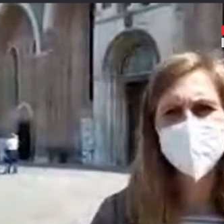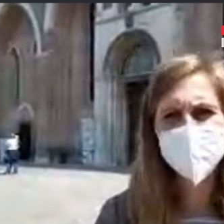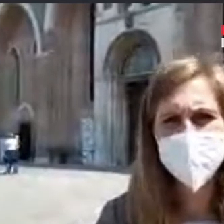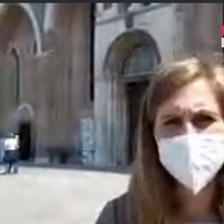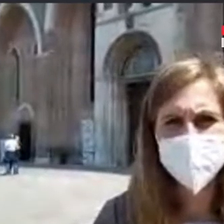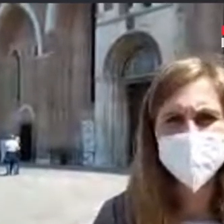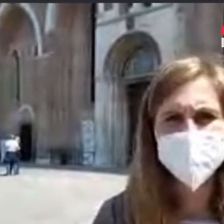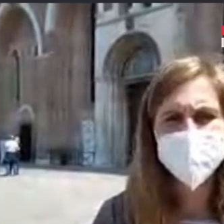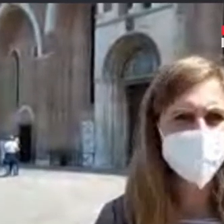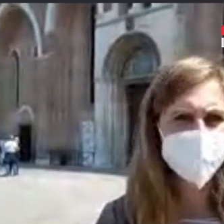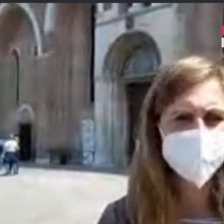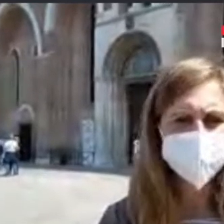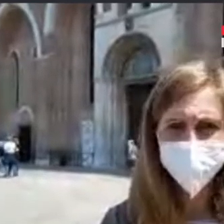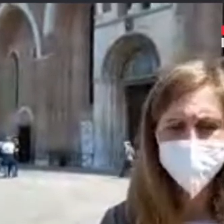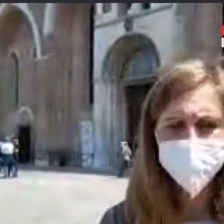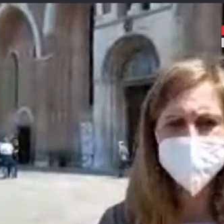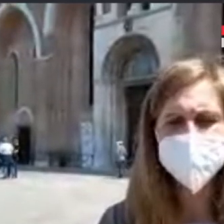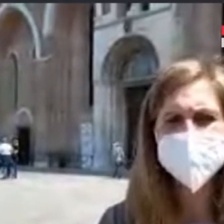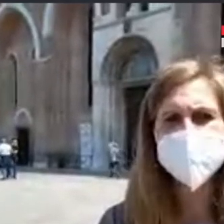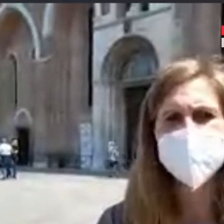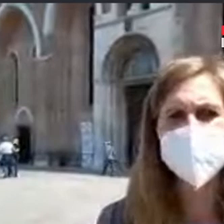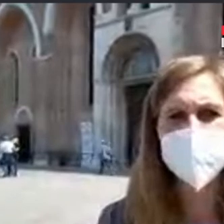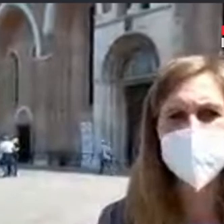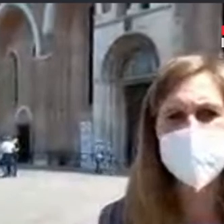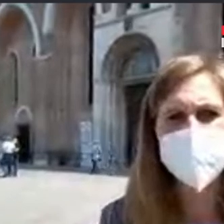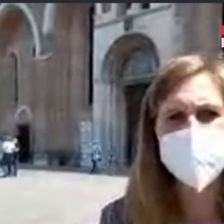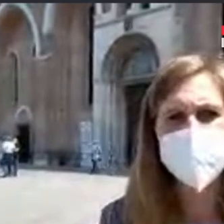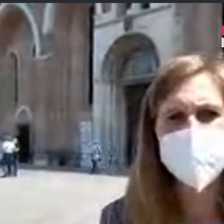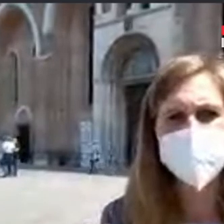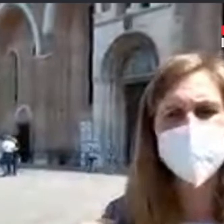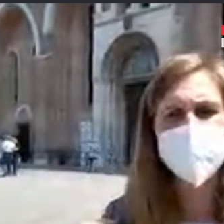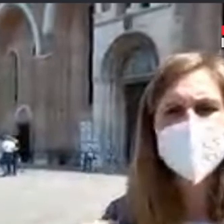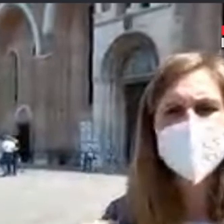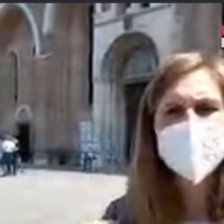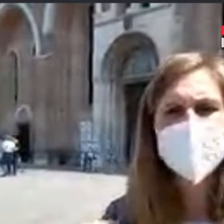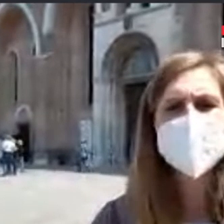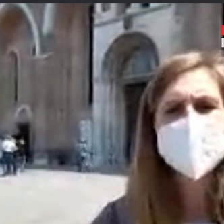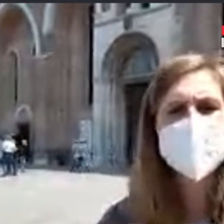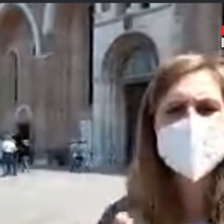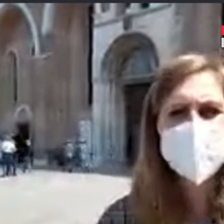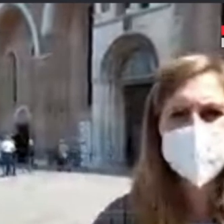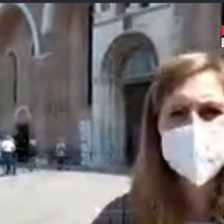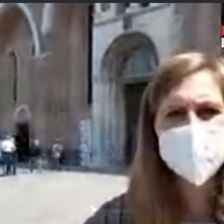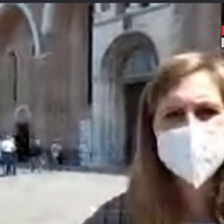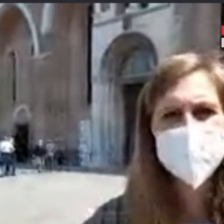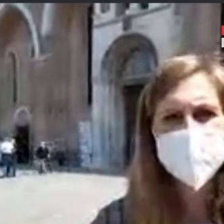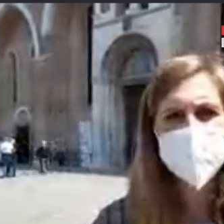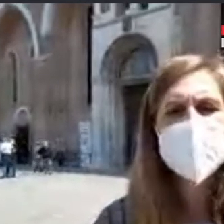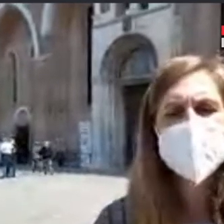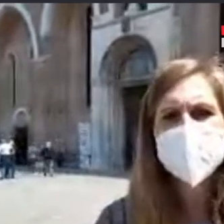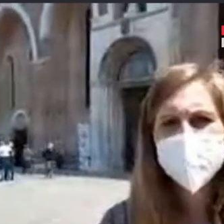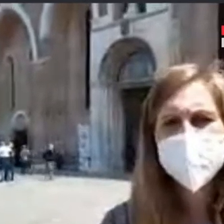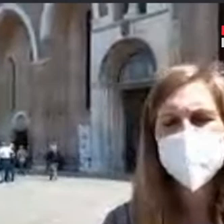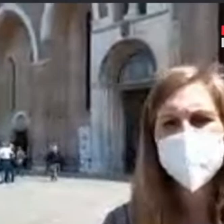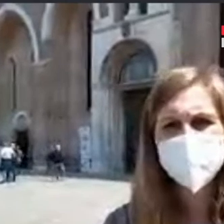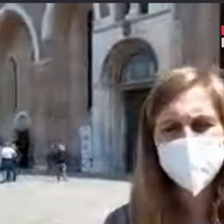padovana, e il 12 giugno invece aprirà nell'ex scuola media del seminario minore di